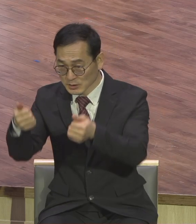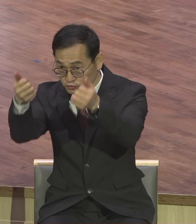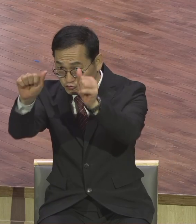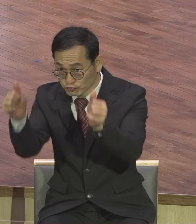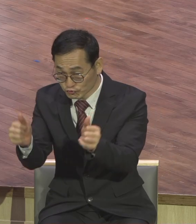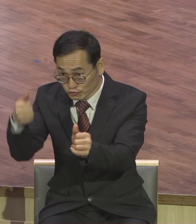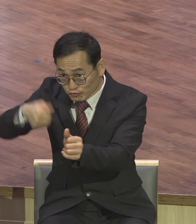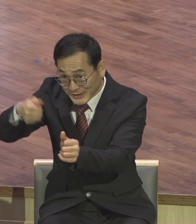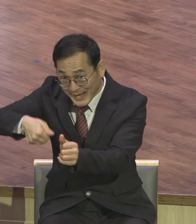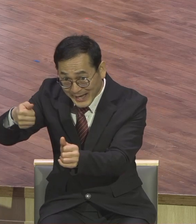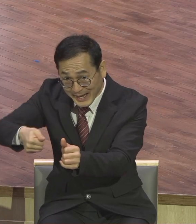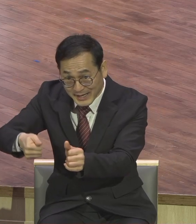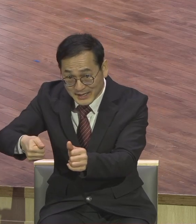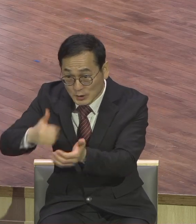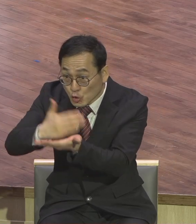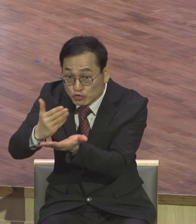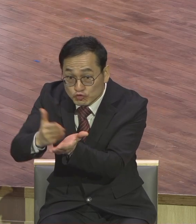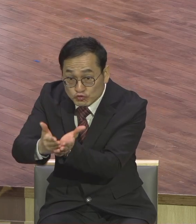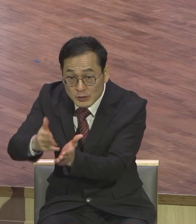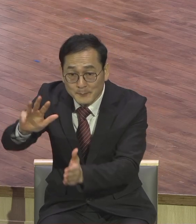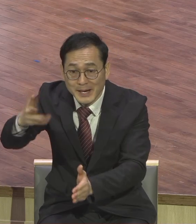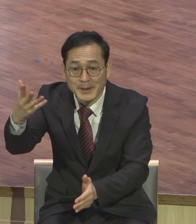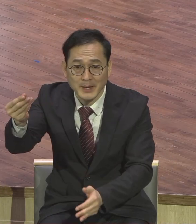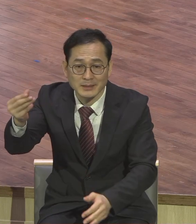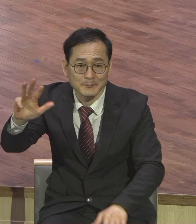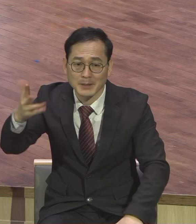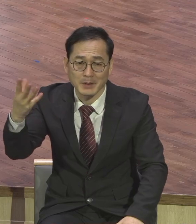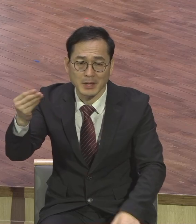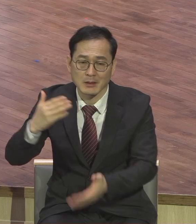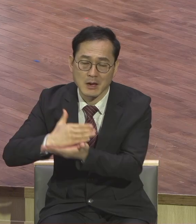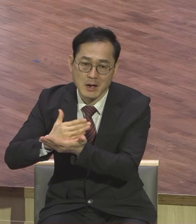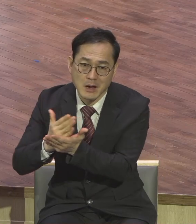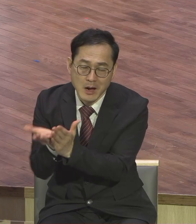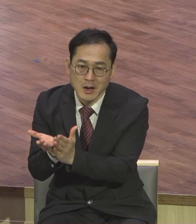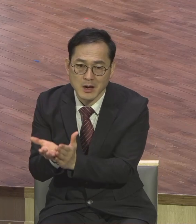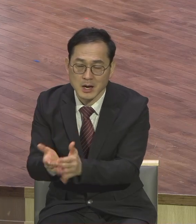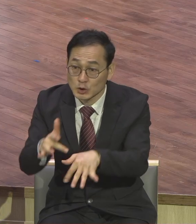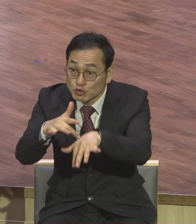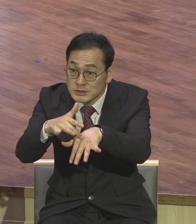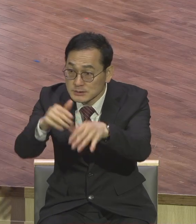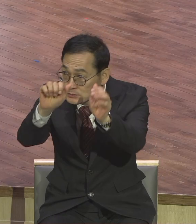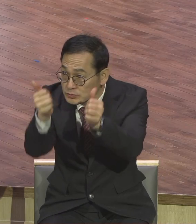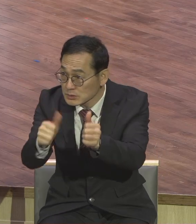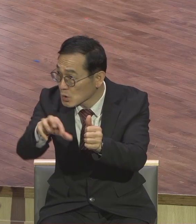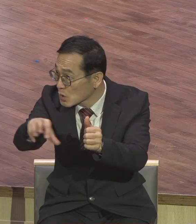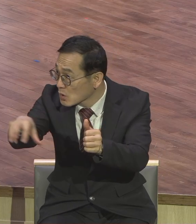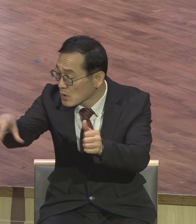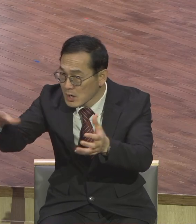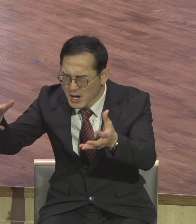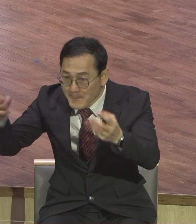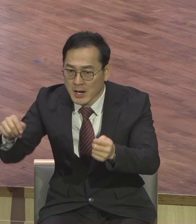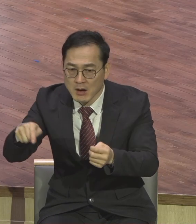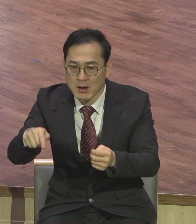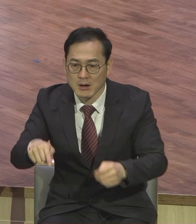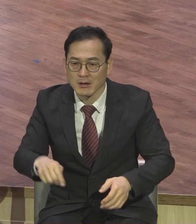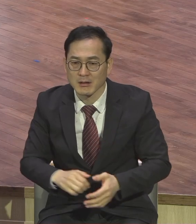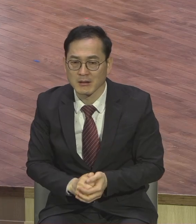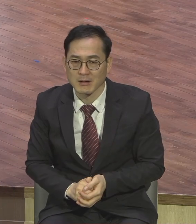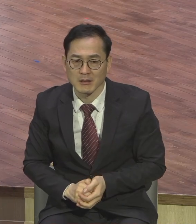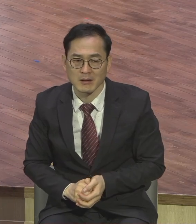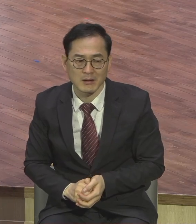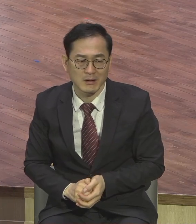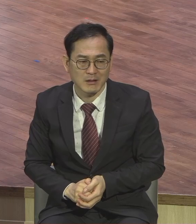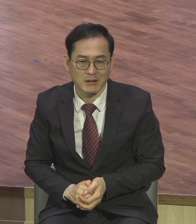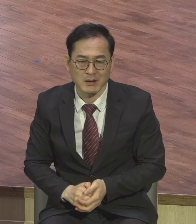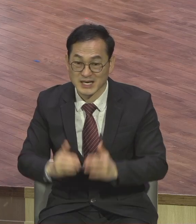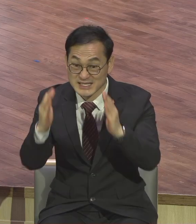귀신 섬기잖아요. 귀신을 섬깁니다. 온갖 귀신이 다 있어요. 말마다 절간이 다 있어요. 말마다 동네 다 있어요. 그냥 우리나라는